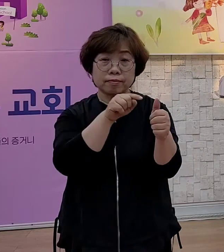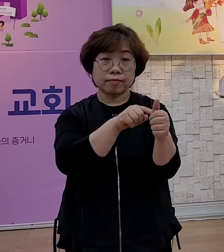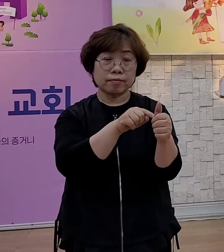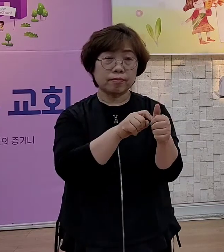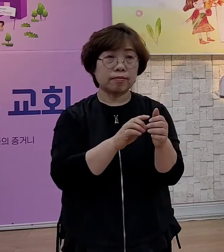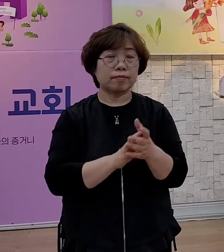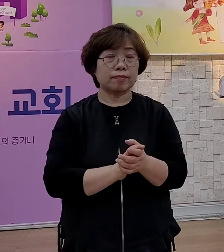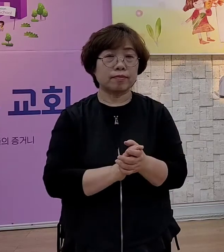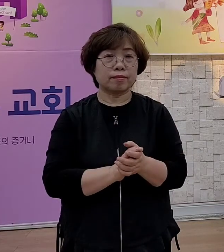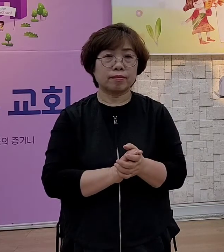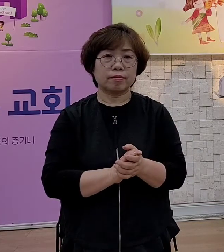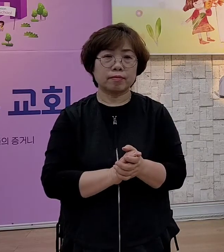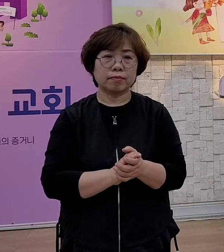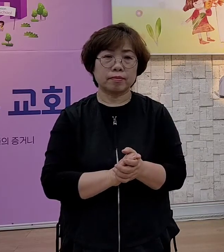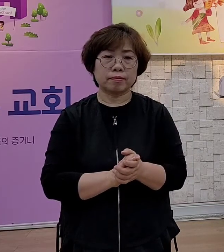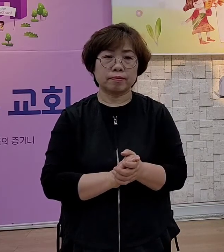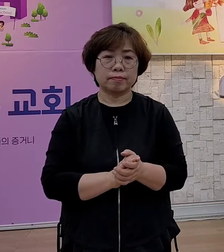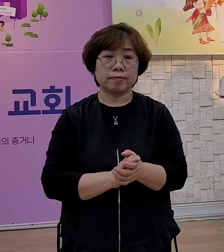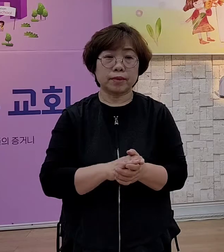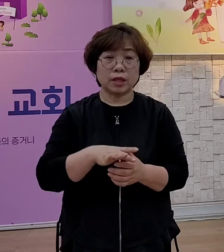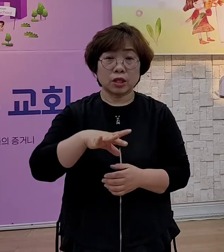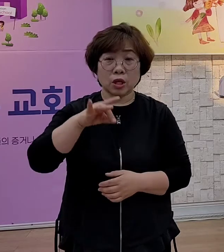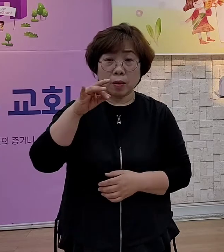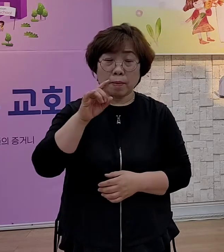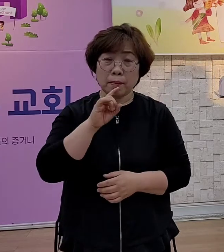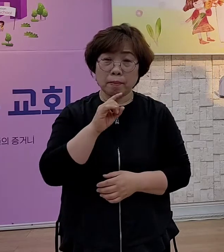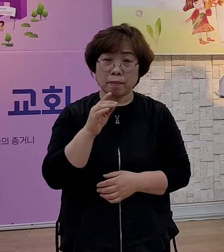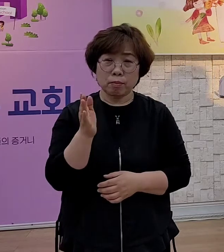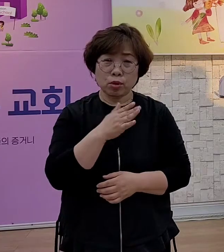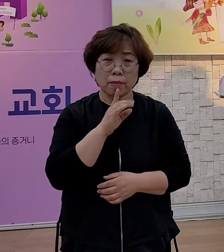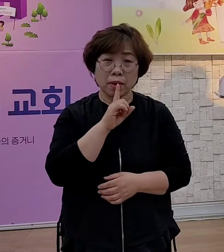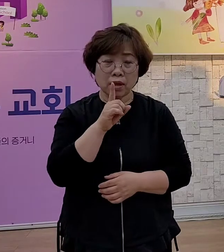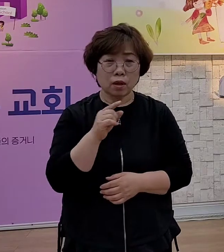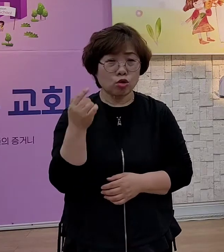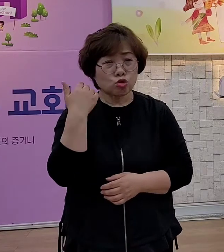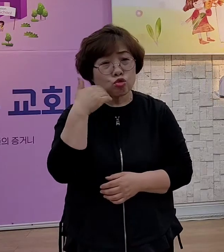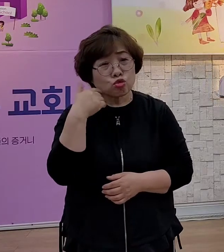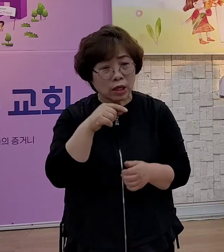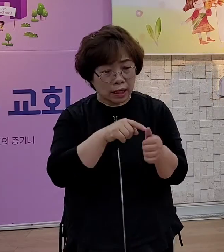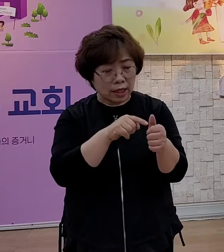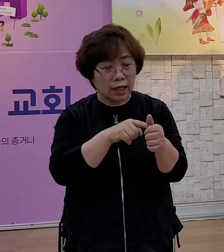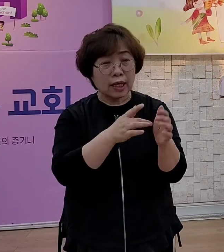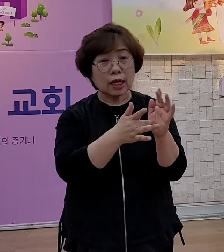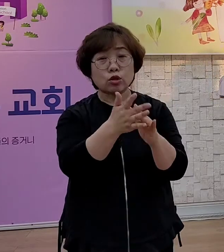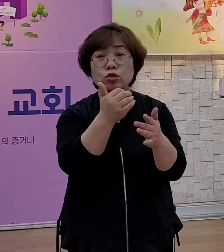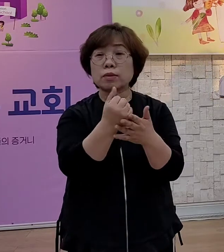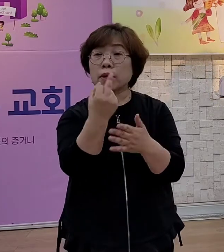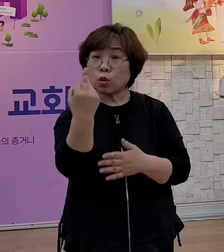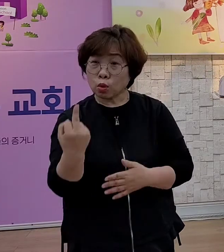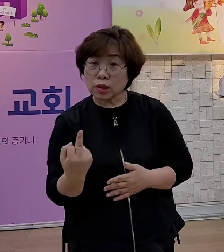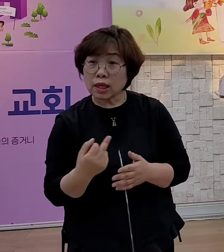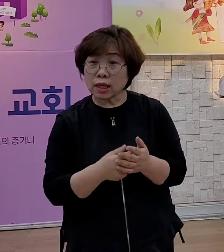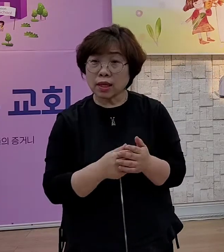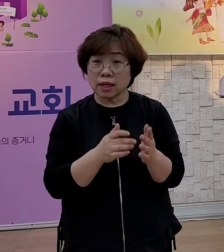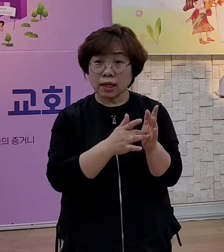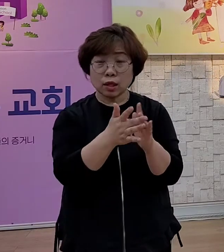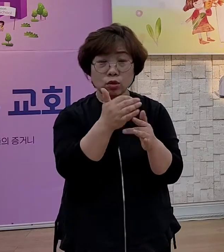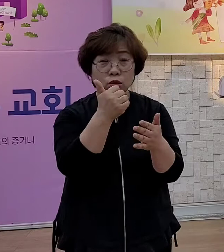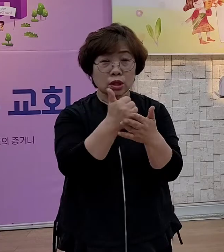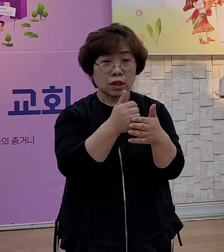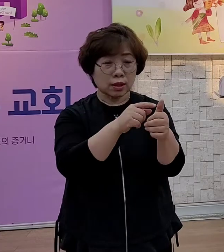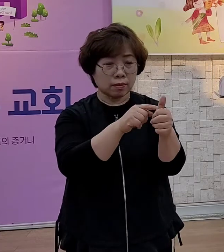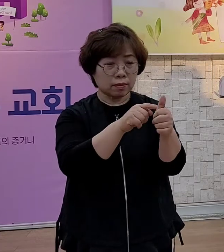제가 처음에 말씀드렸죠. 이 예수님의 동생 야고보였잖아요. 근데 그가 예수님 죽기